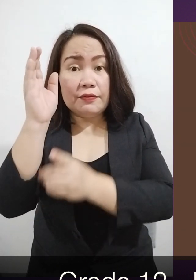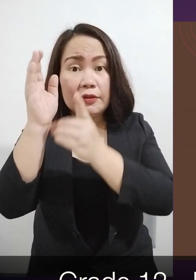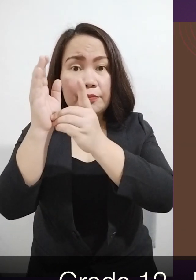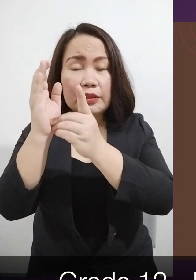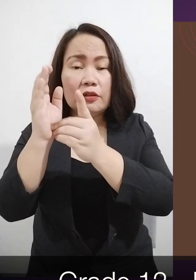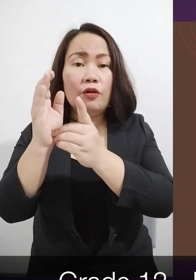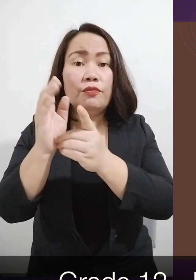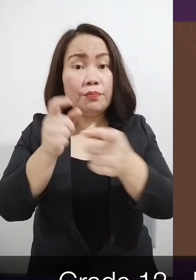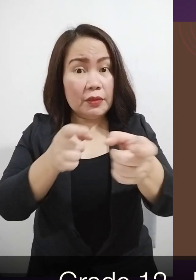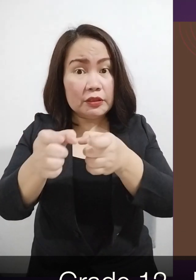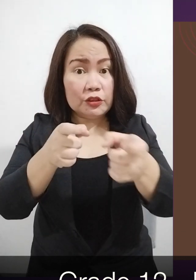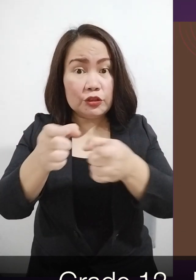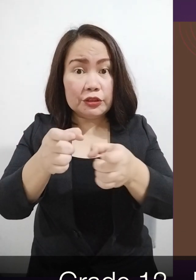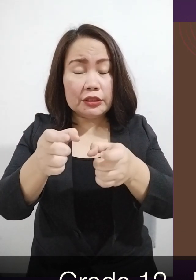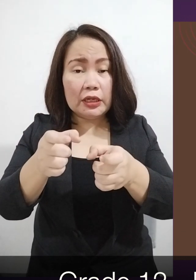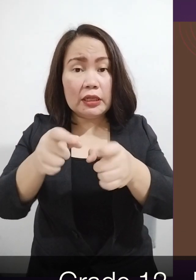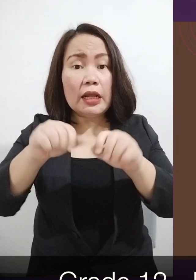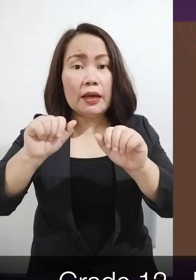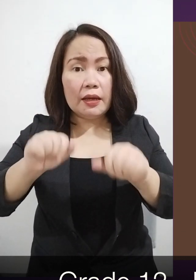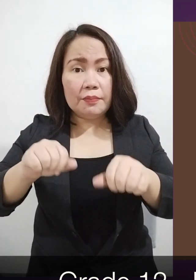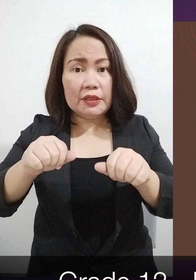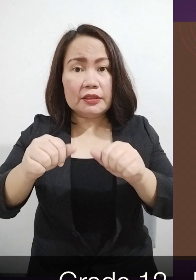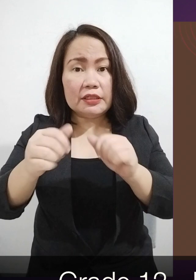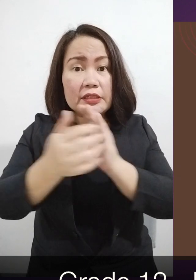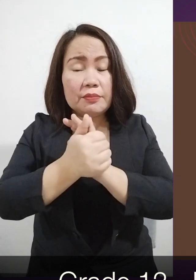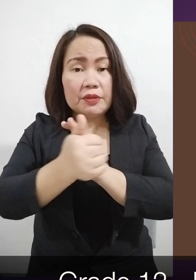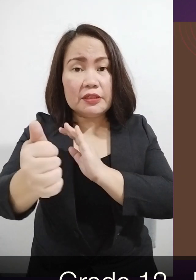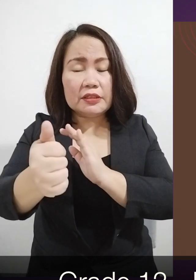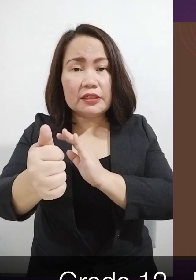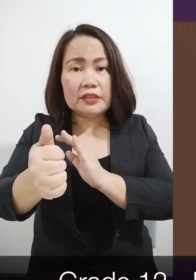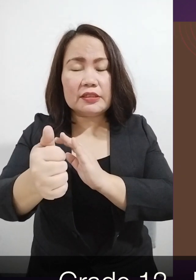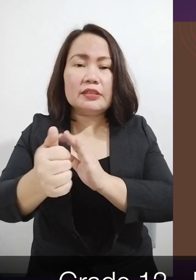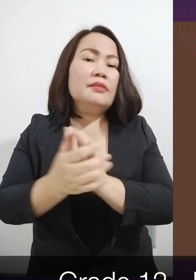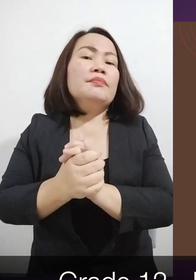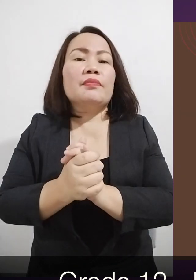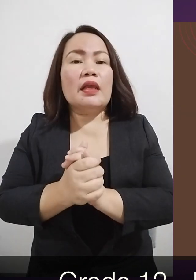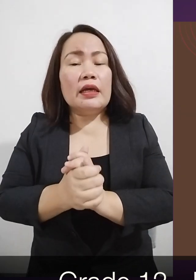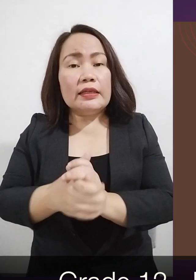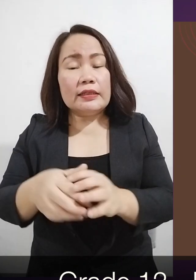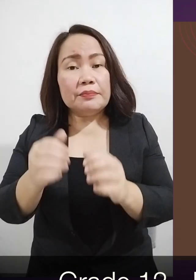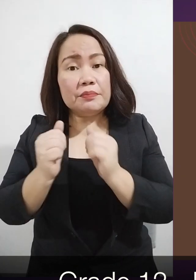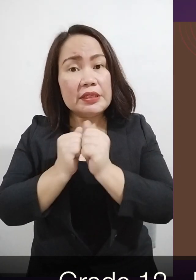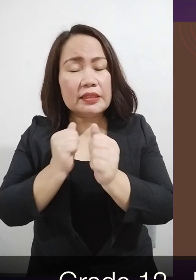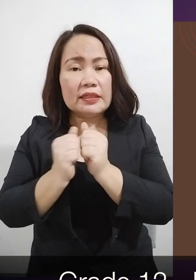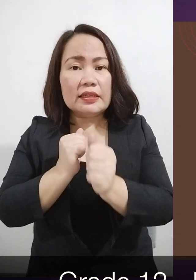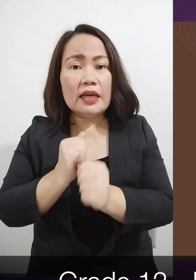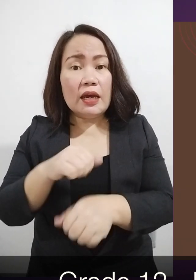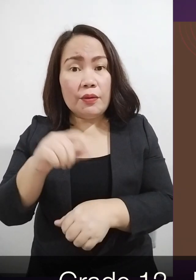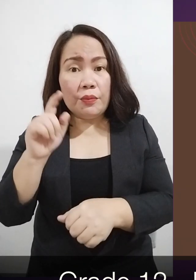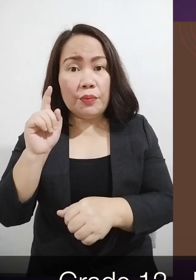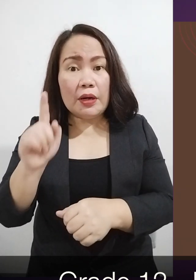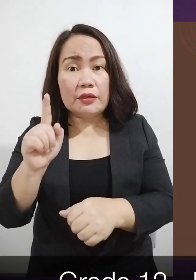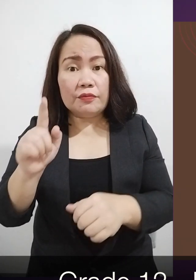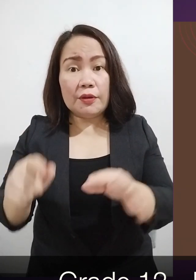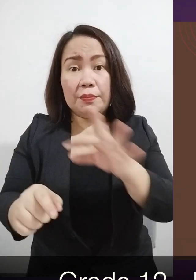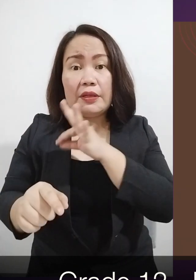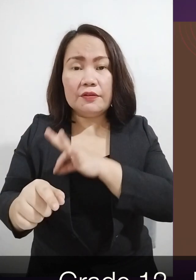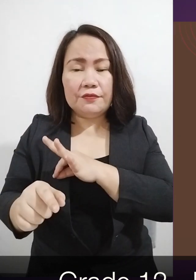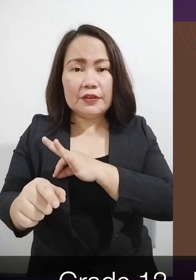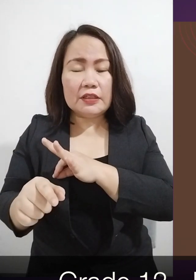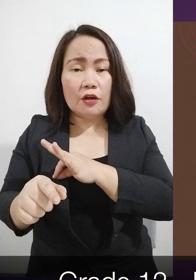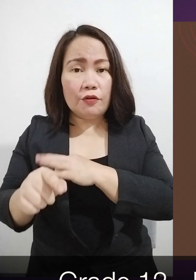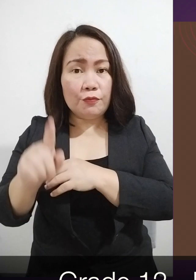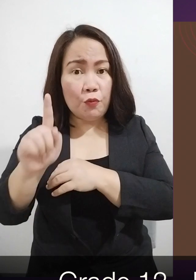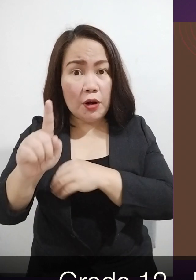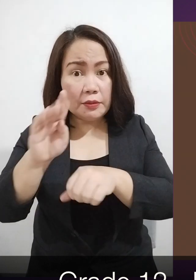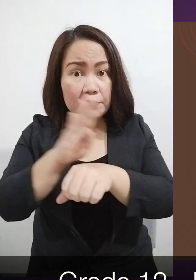of managerial capabilities o pag-unlad ng mga kakayahan sa managerial. Nangangahulugan ito na ang isa sa mga benepisyo na makukuha